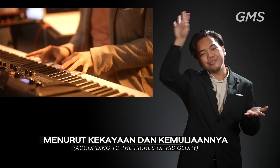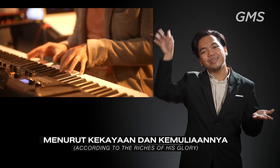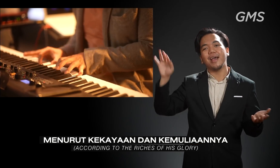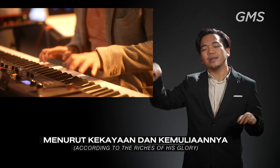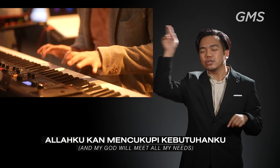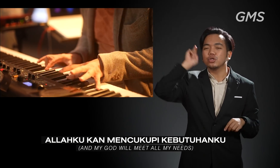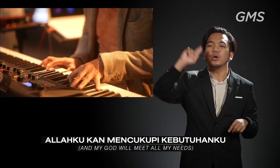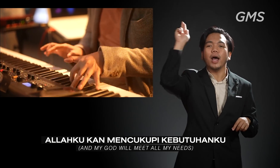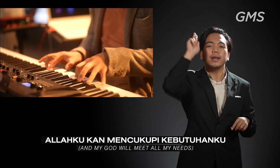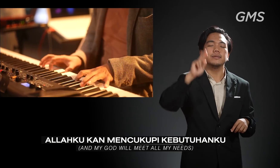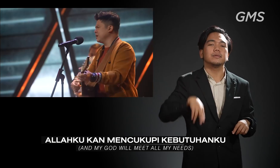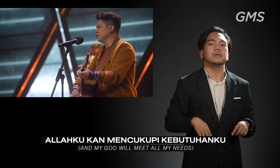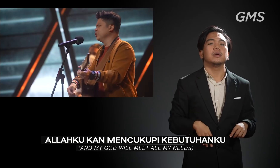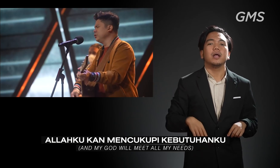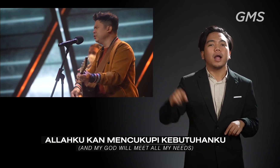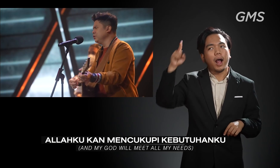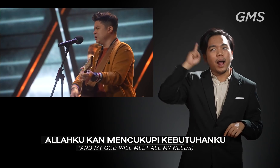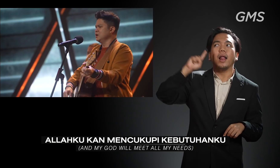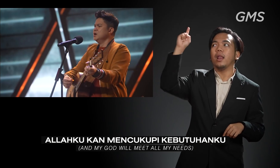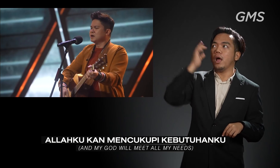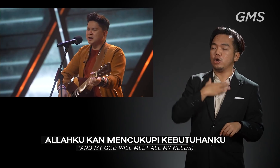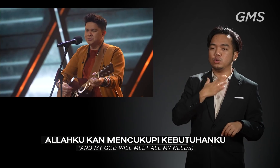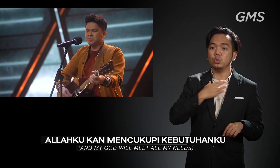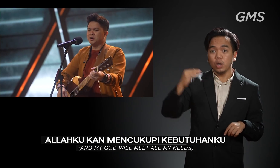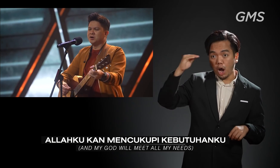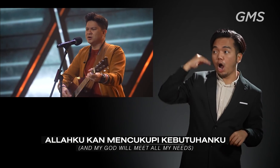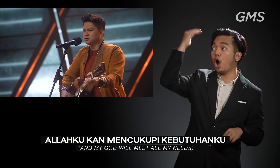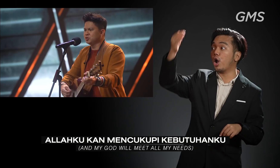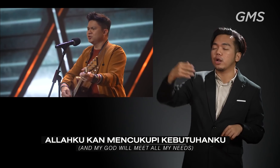kemuliaannya. Allahku kan